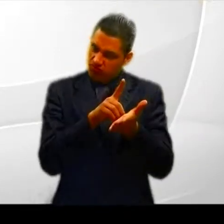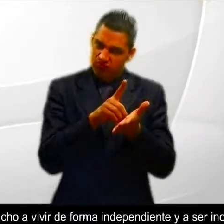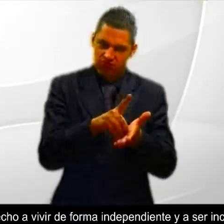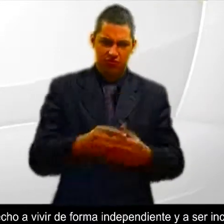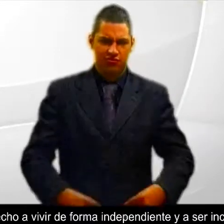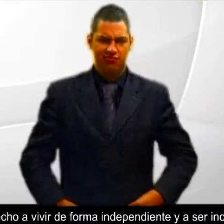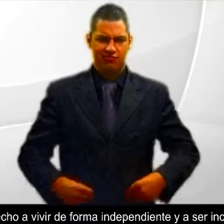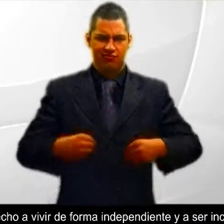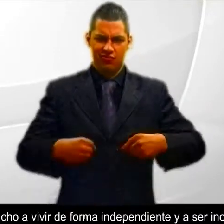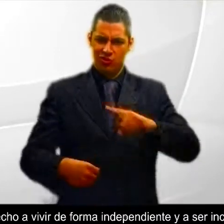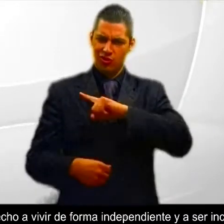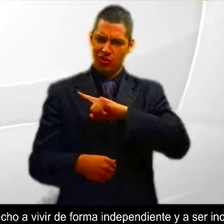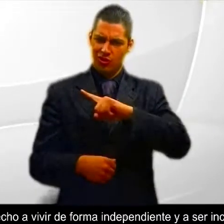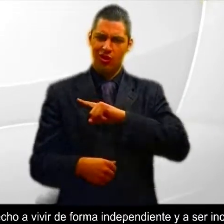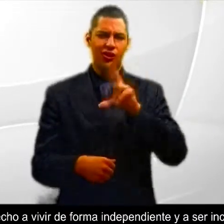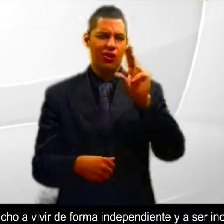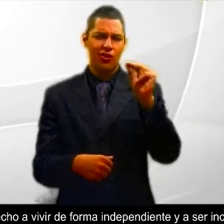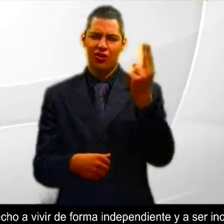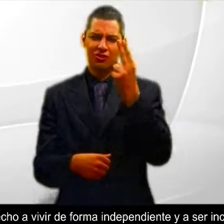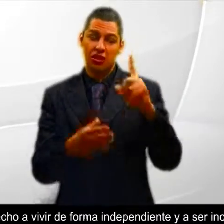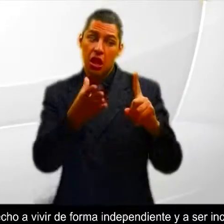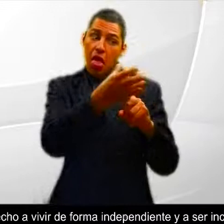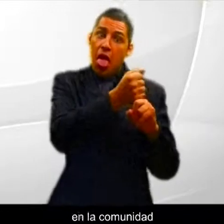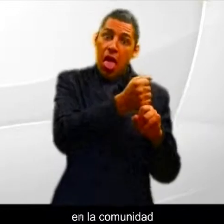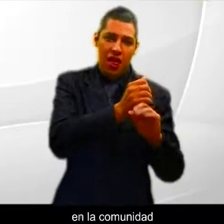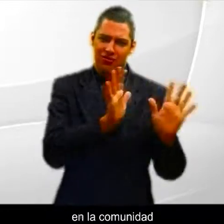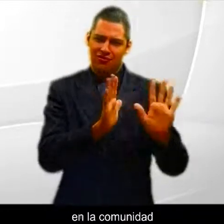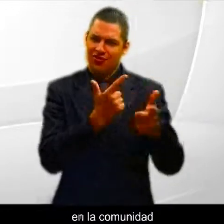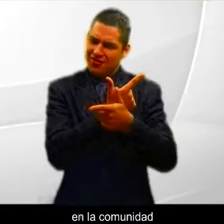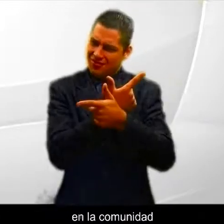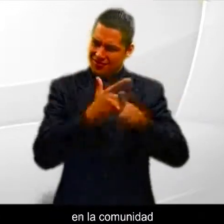derecho a vivir de forma independiente y a ser incluido en la comunidad